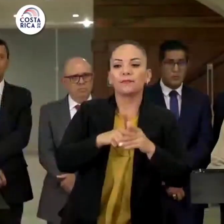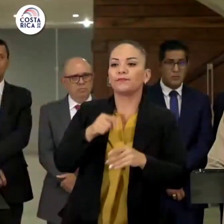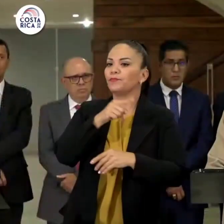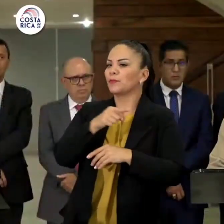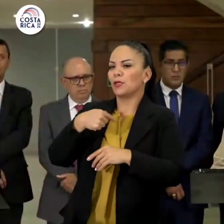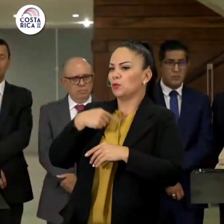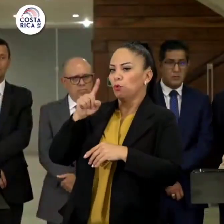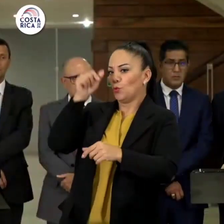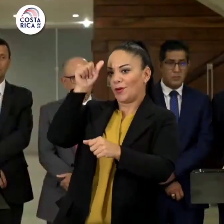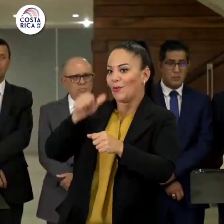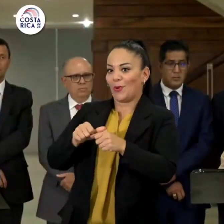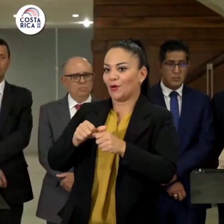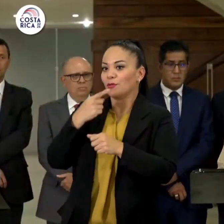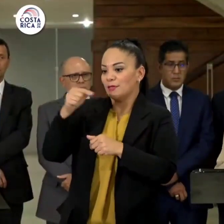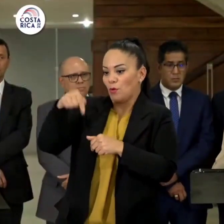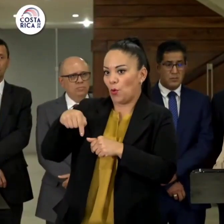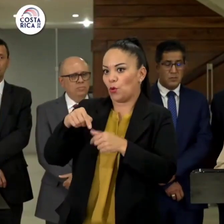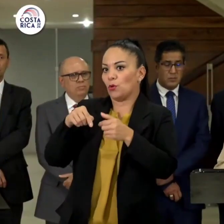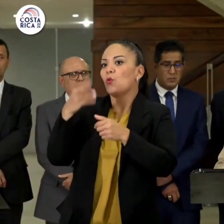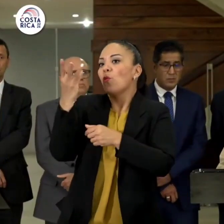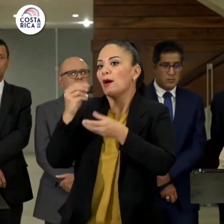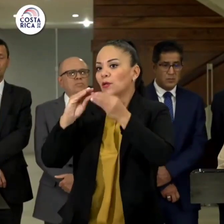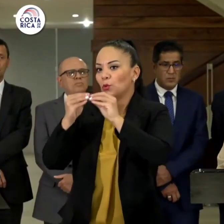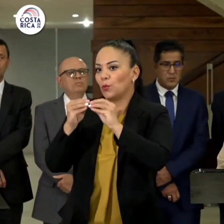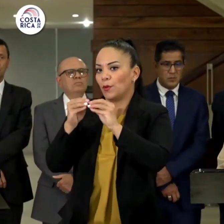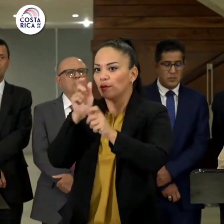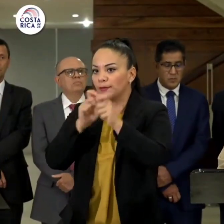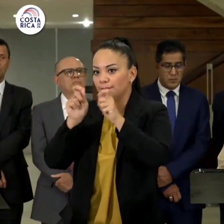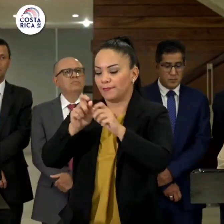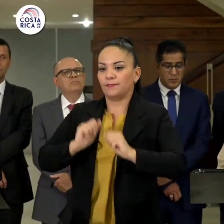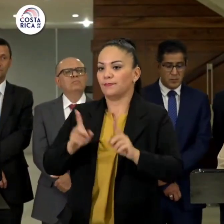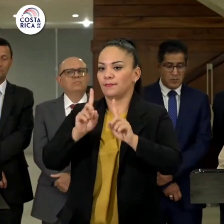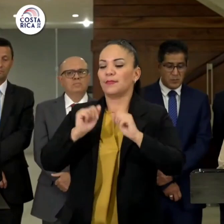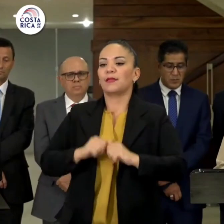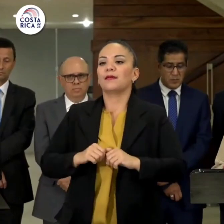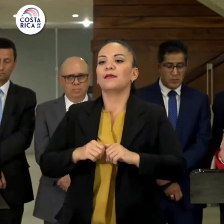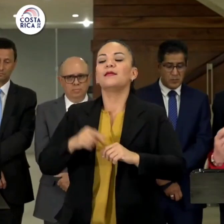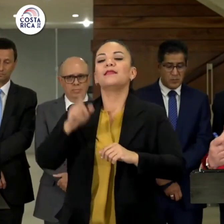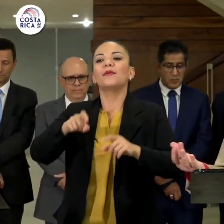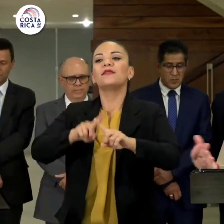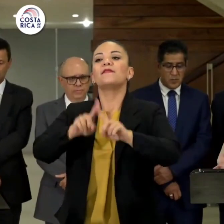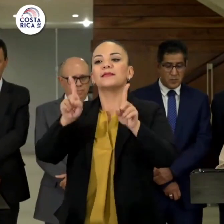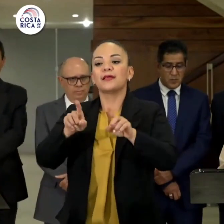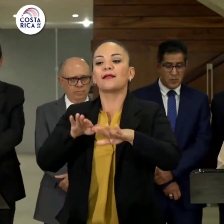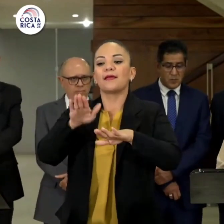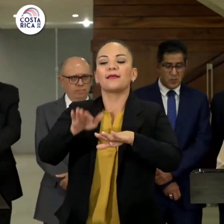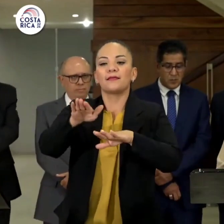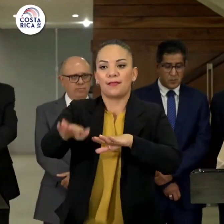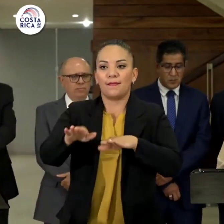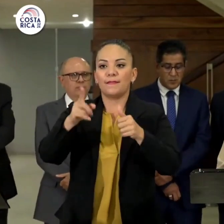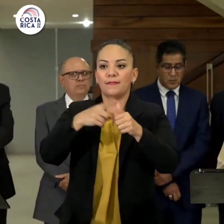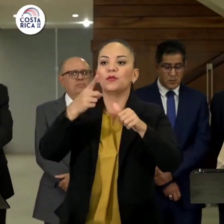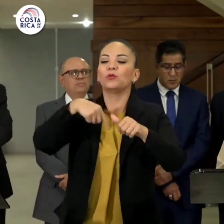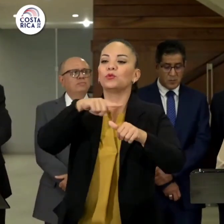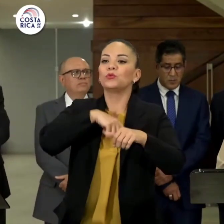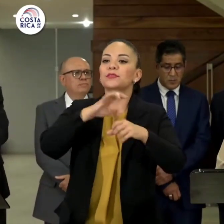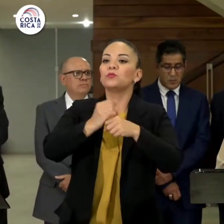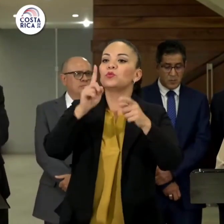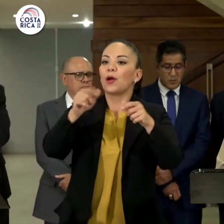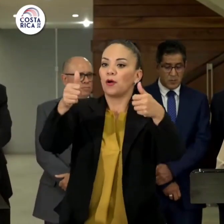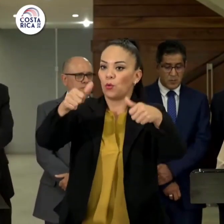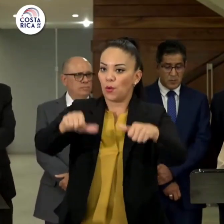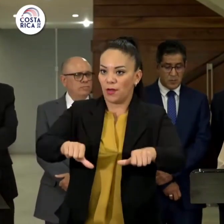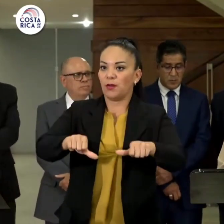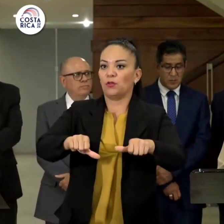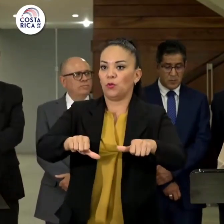haber dicho que hoy se daba el monto, porque creo que hay que diferenciar las etapas. Nosotros hicimos el acuerdo de